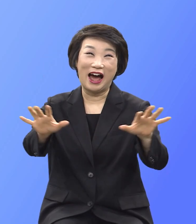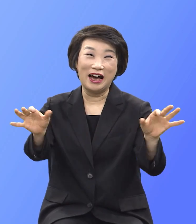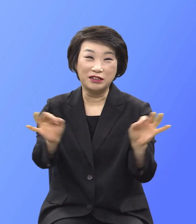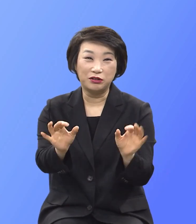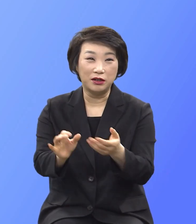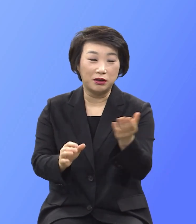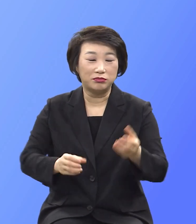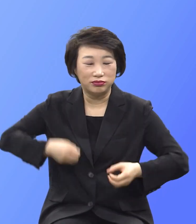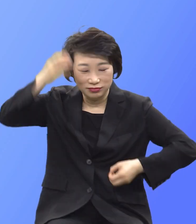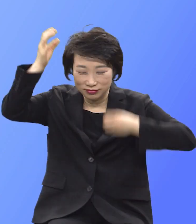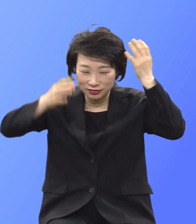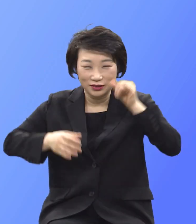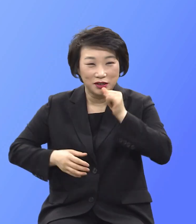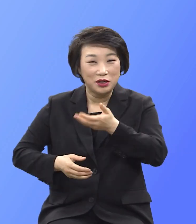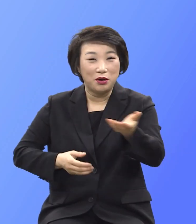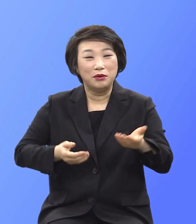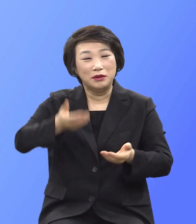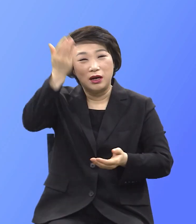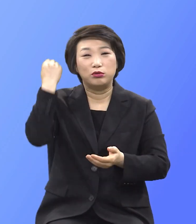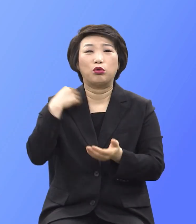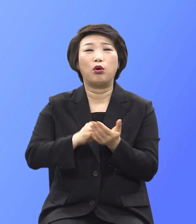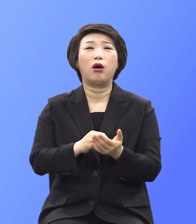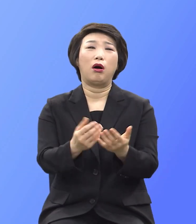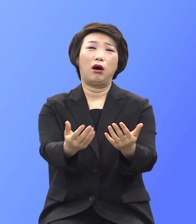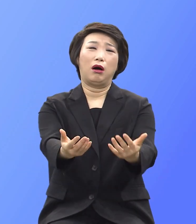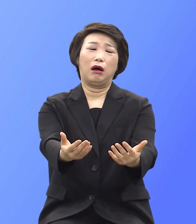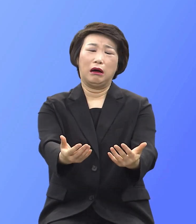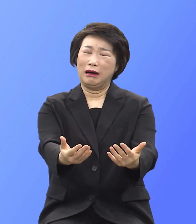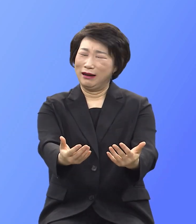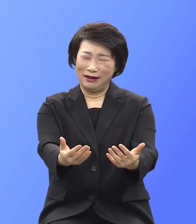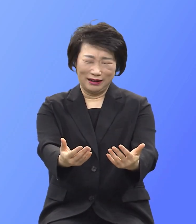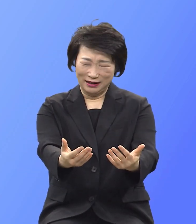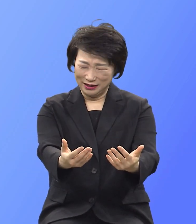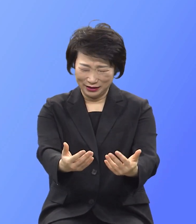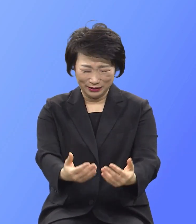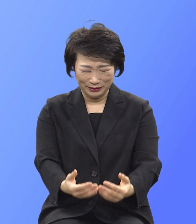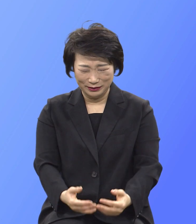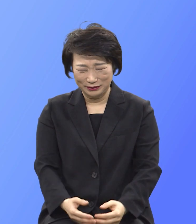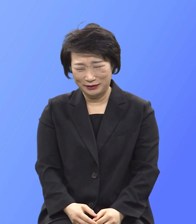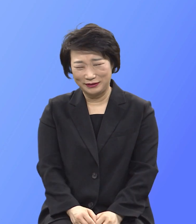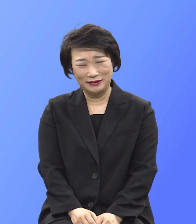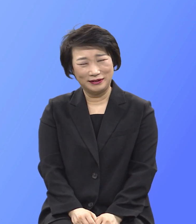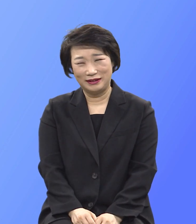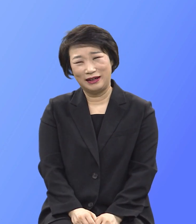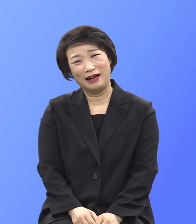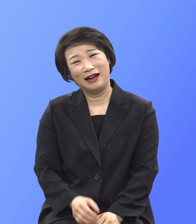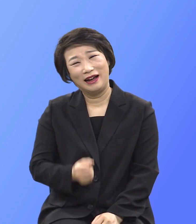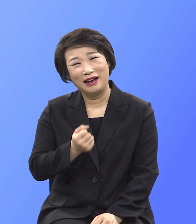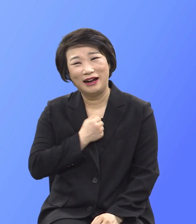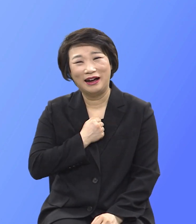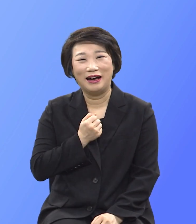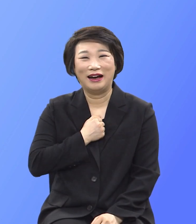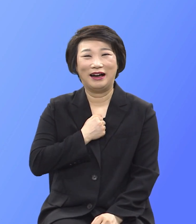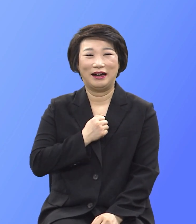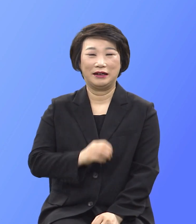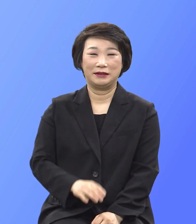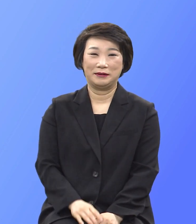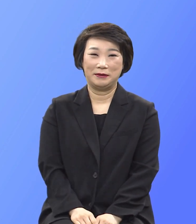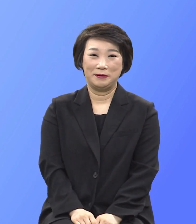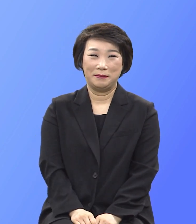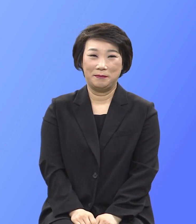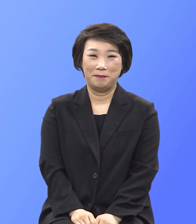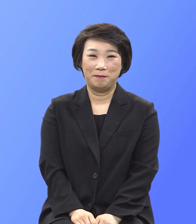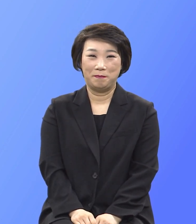또 과거로 돌아가면 어떡한데? 응? 안타깝잖아.